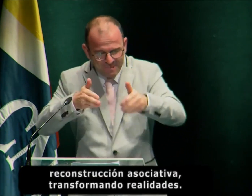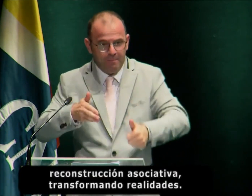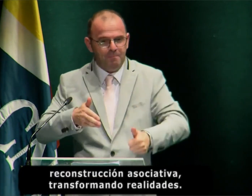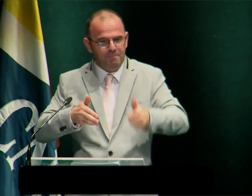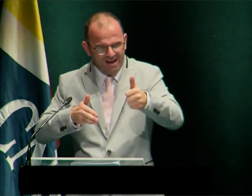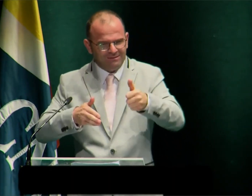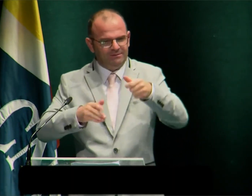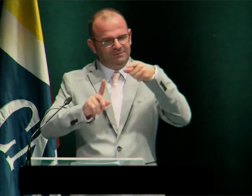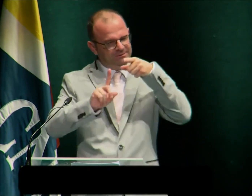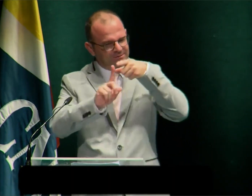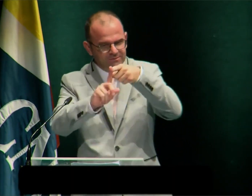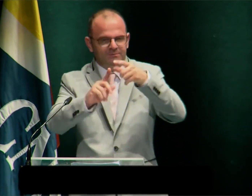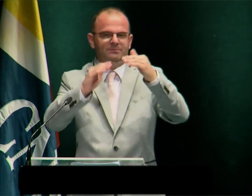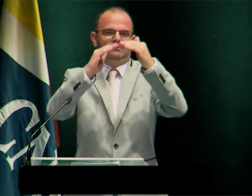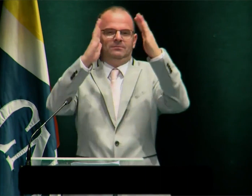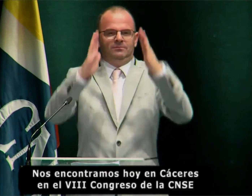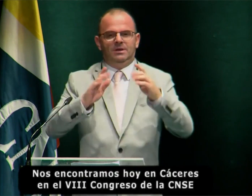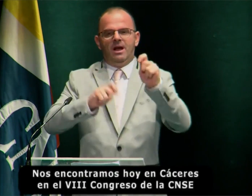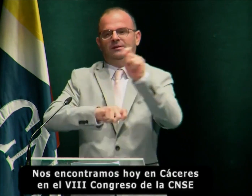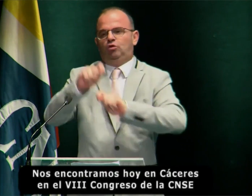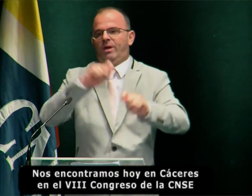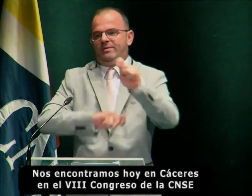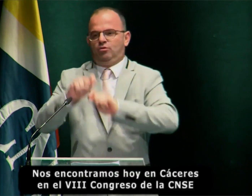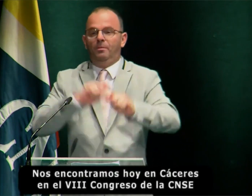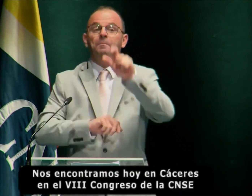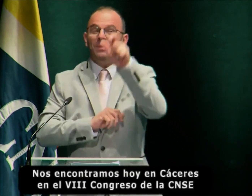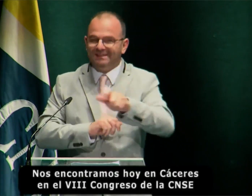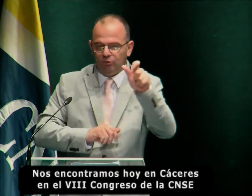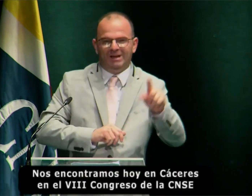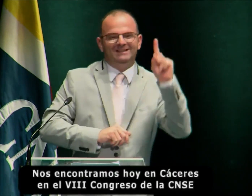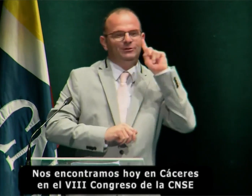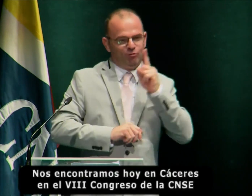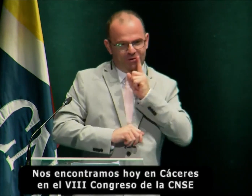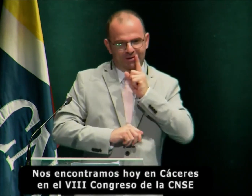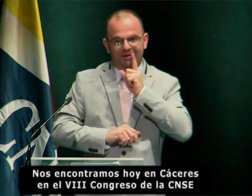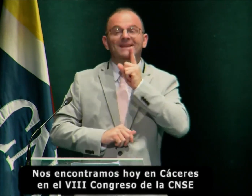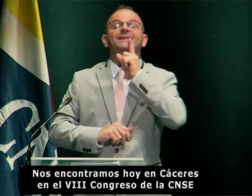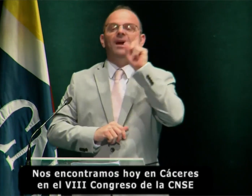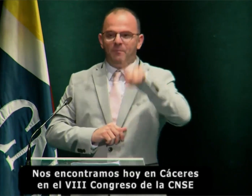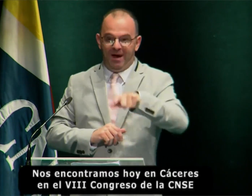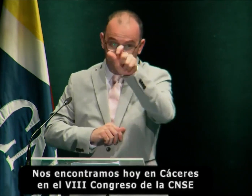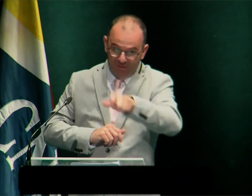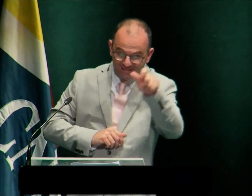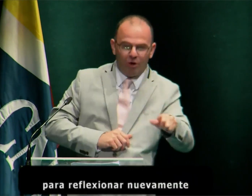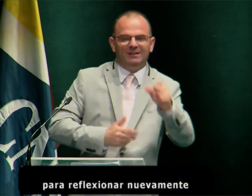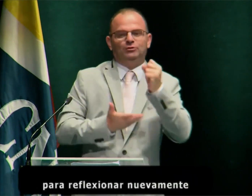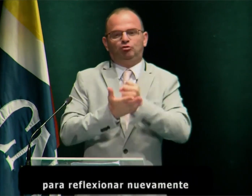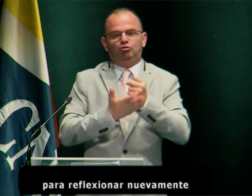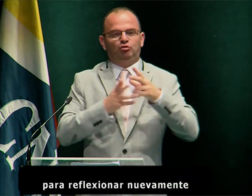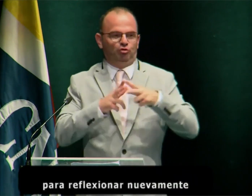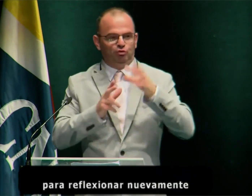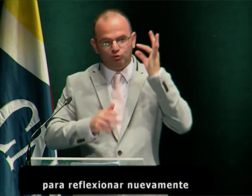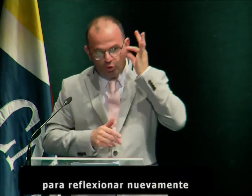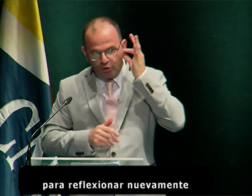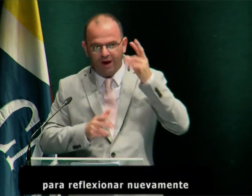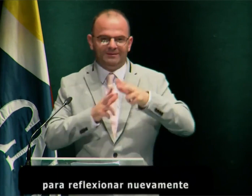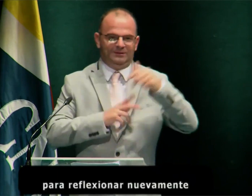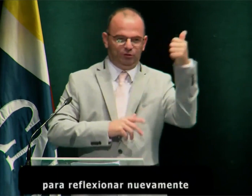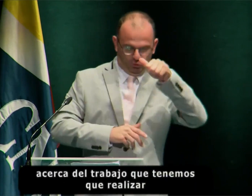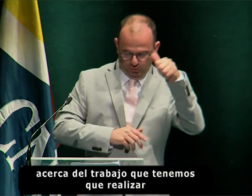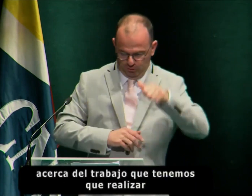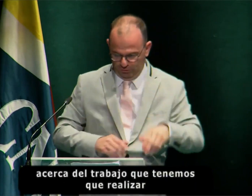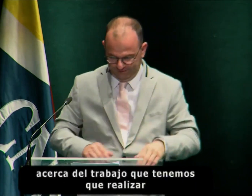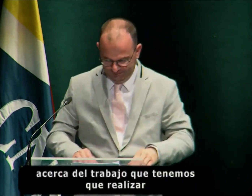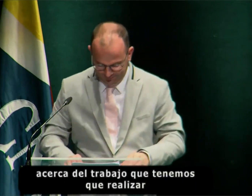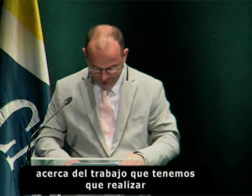nuevamente acerca de cuál es el trabajo que tenemos que realizar las asociaciones de personas sordas, pero